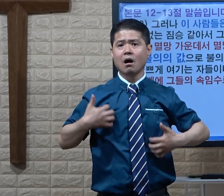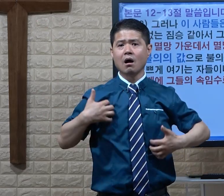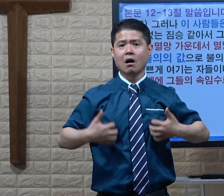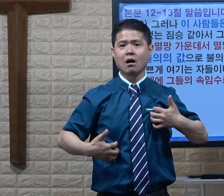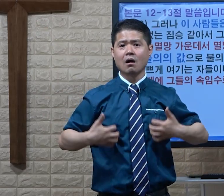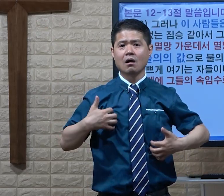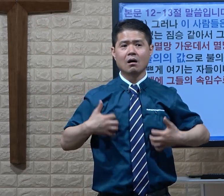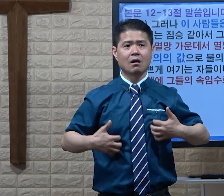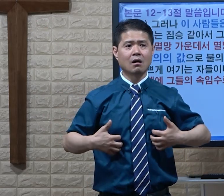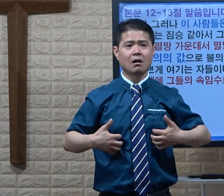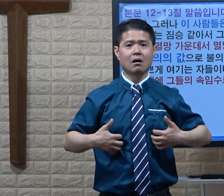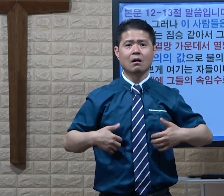낮에는 즐기고